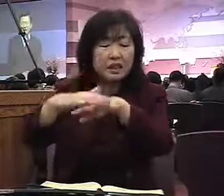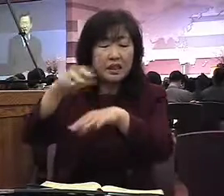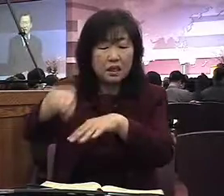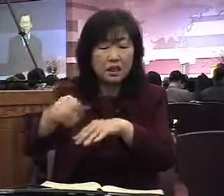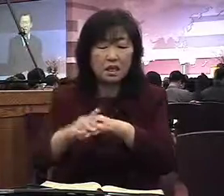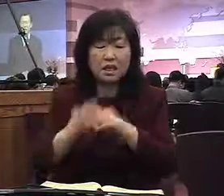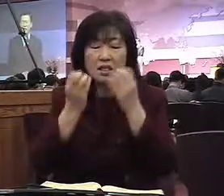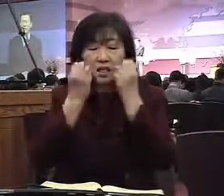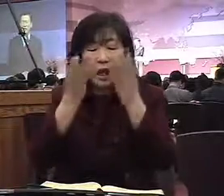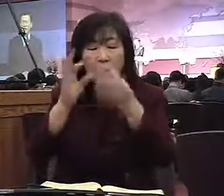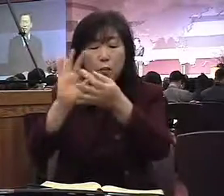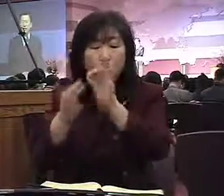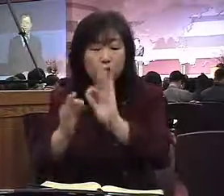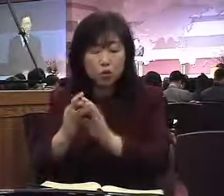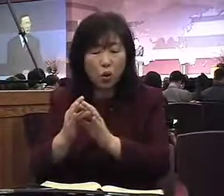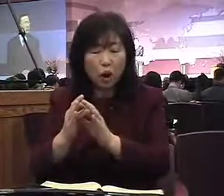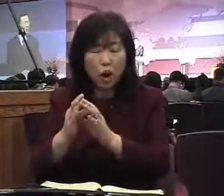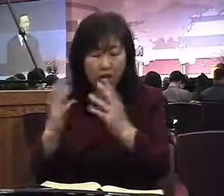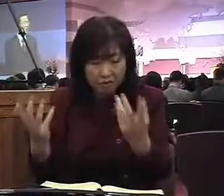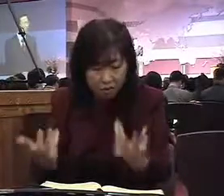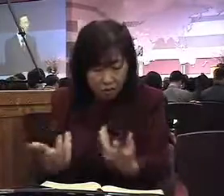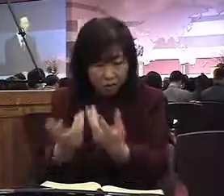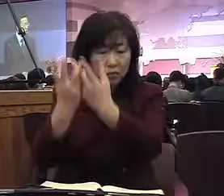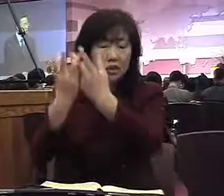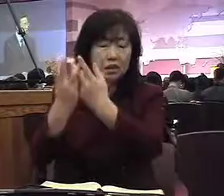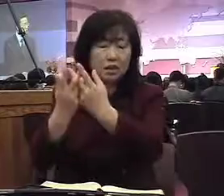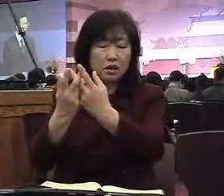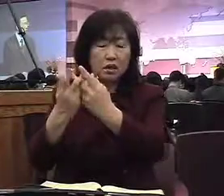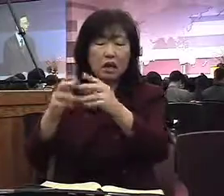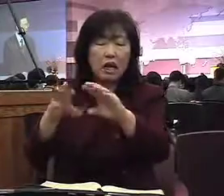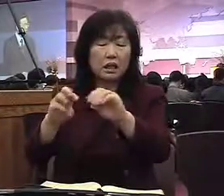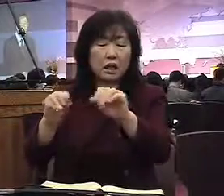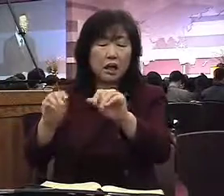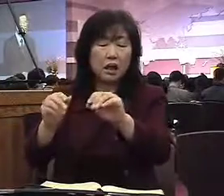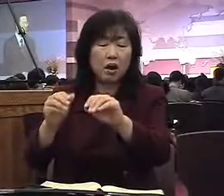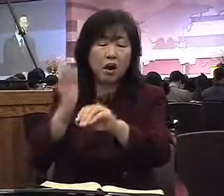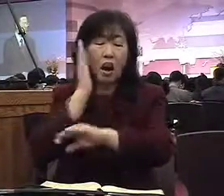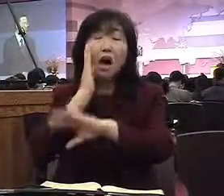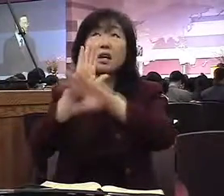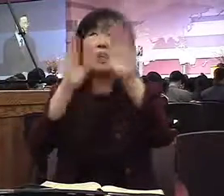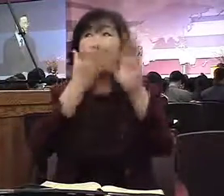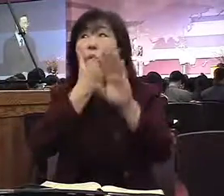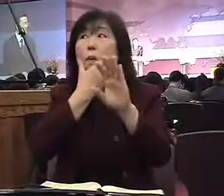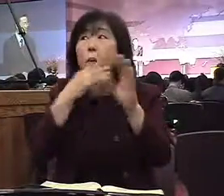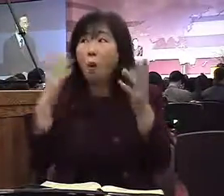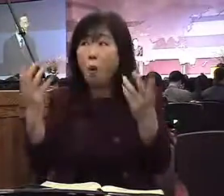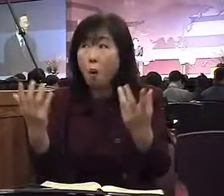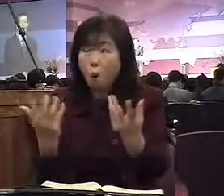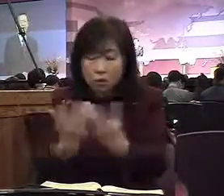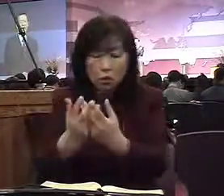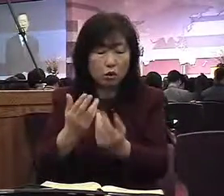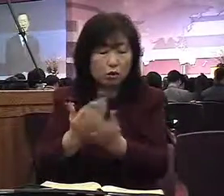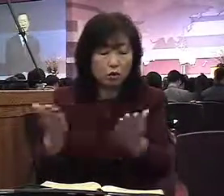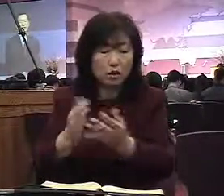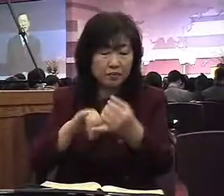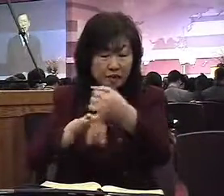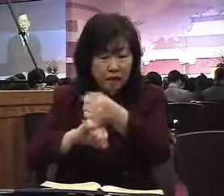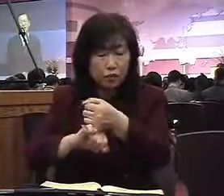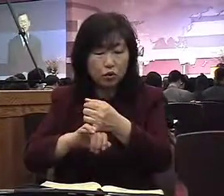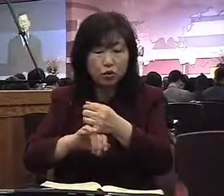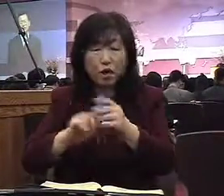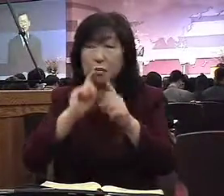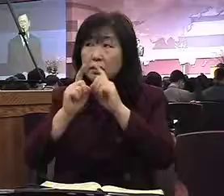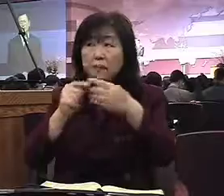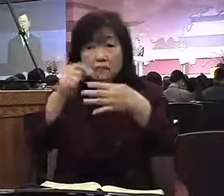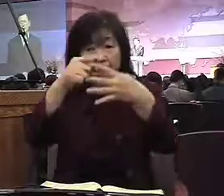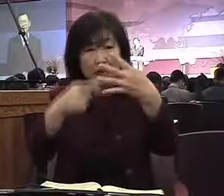그러니까 땅과 하늘의 곳간을 하나님께서 채워주시겠다는 그런 또 약속의 말씀입니다. 이런 네 가지